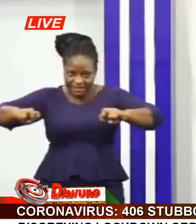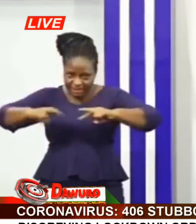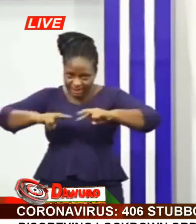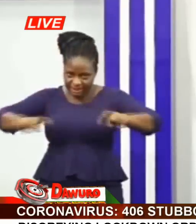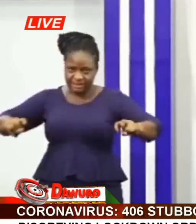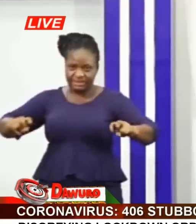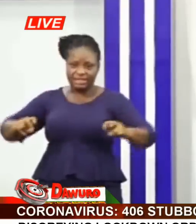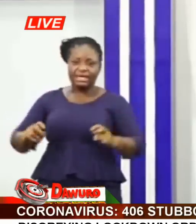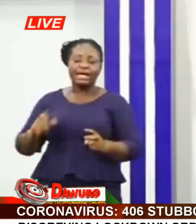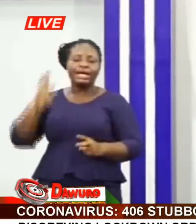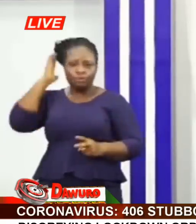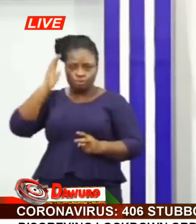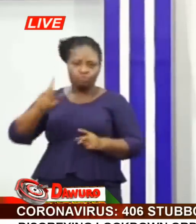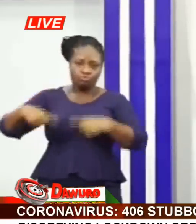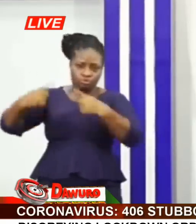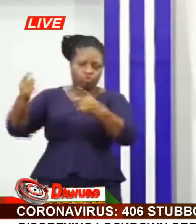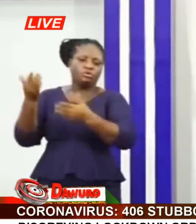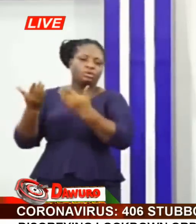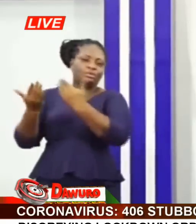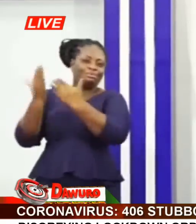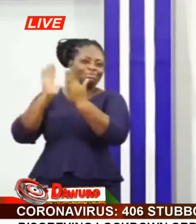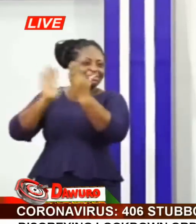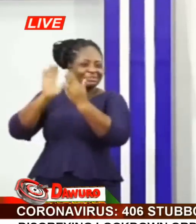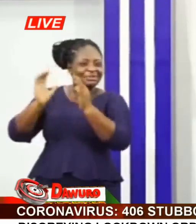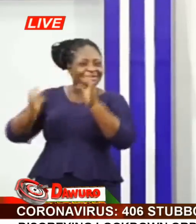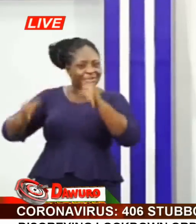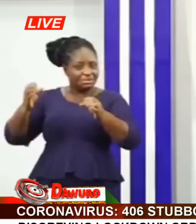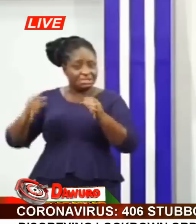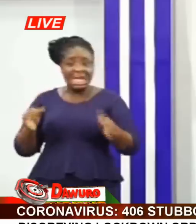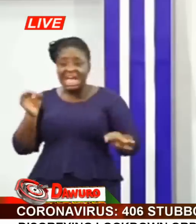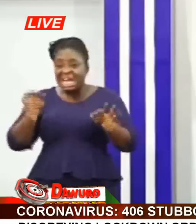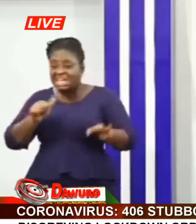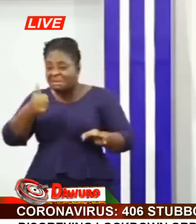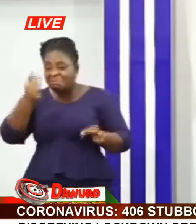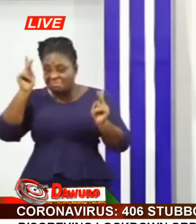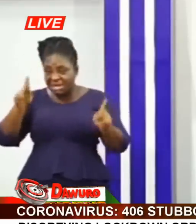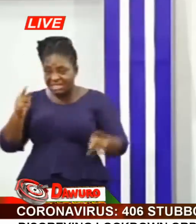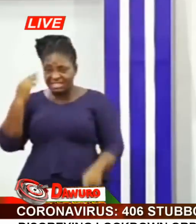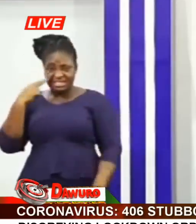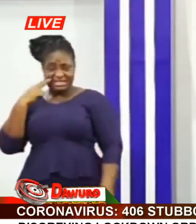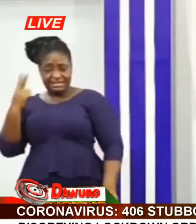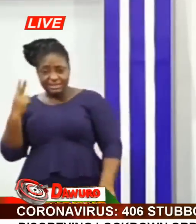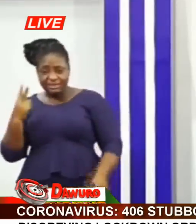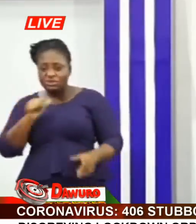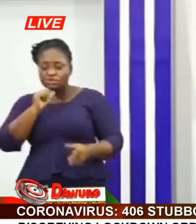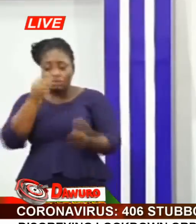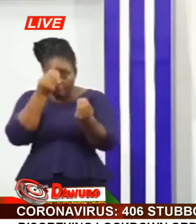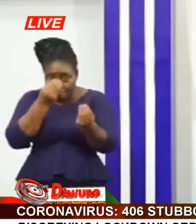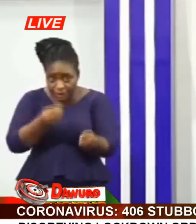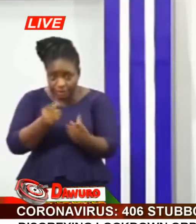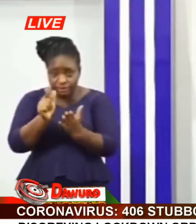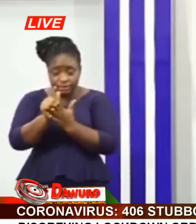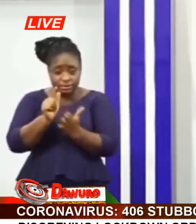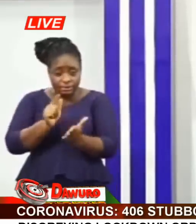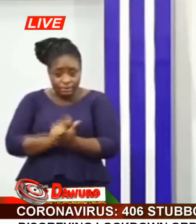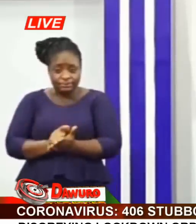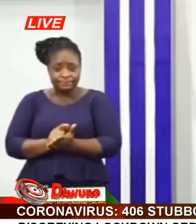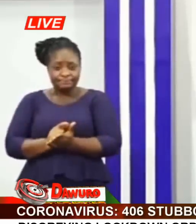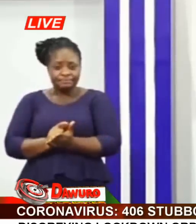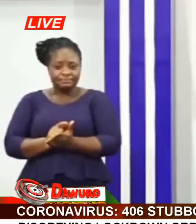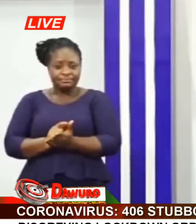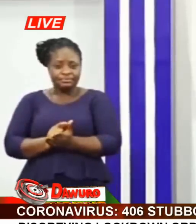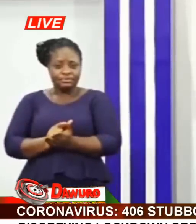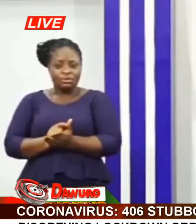na wo mu abu mra so no cases e wo apostle won sem no 161 Asante mantam mu cases no eye